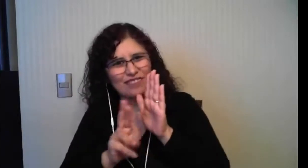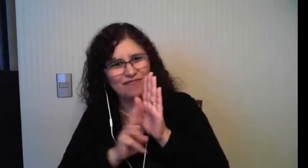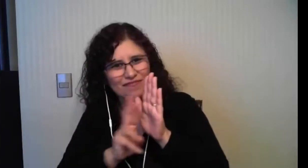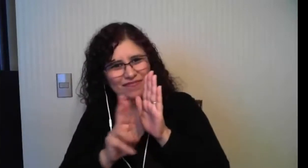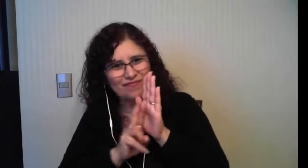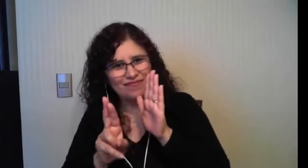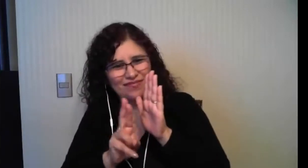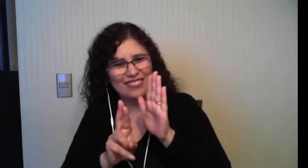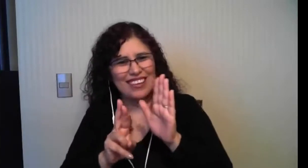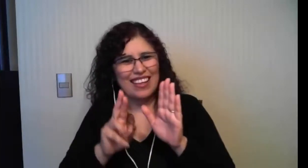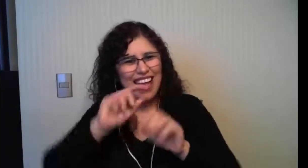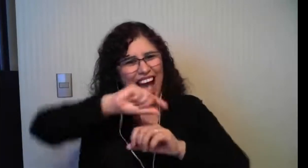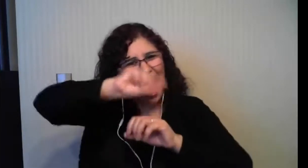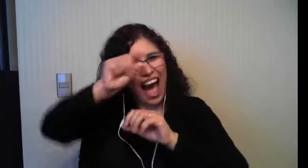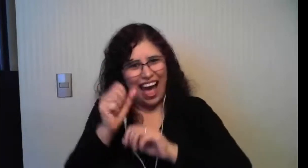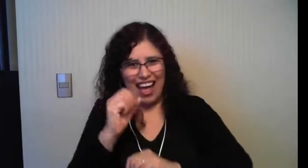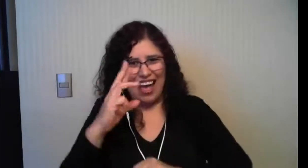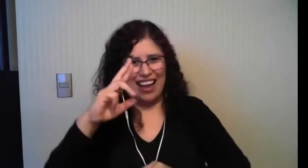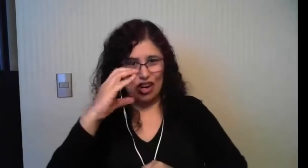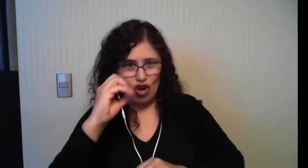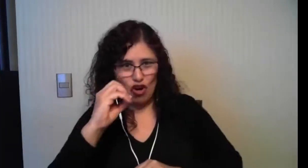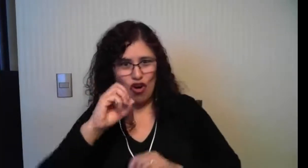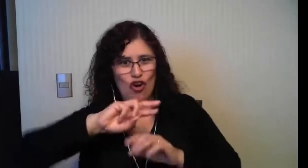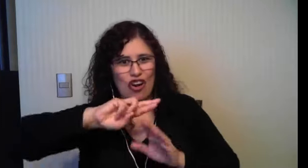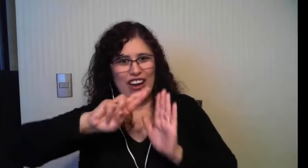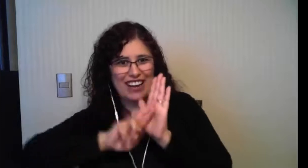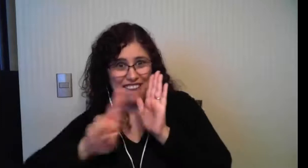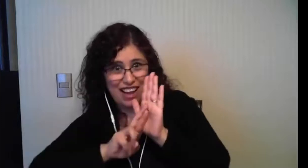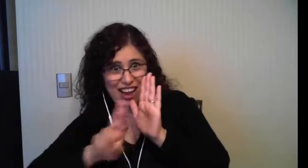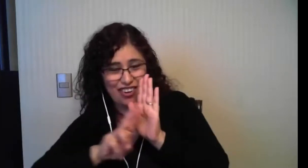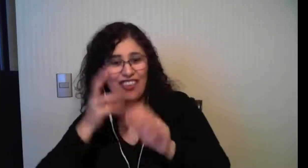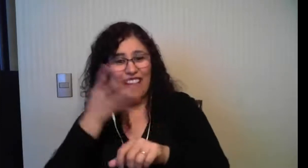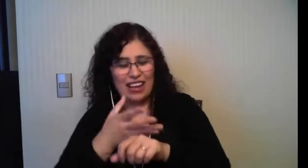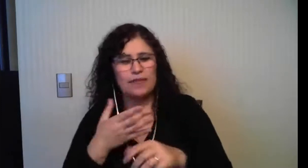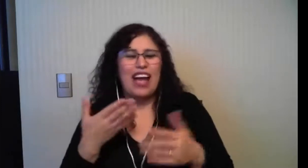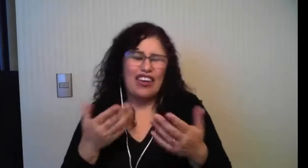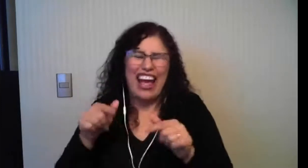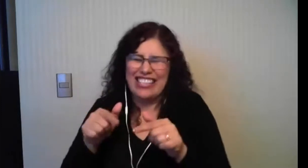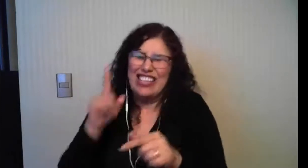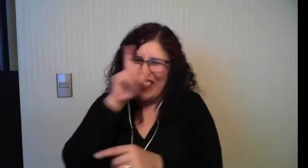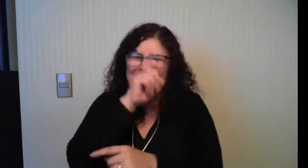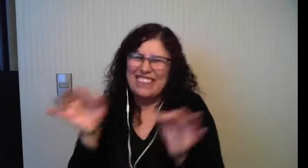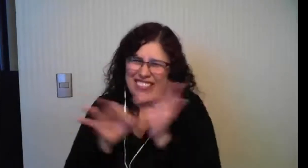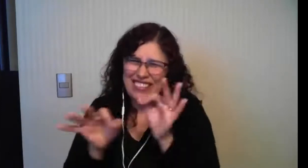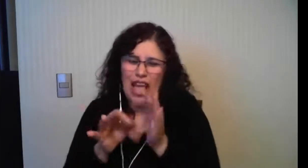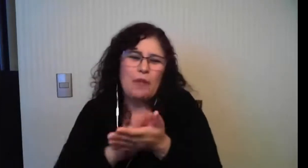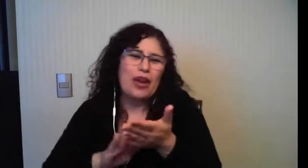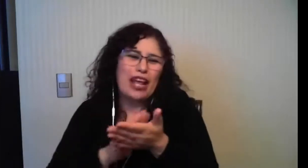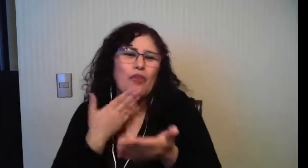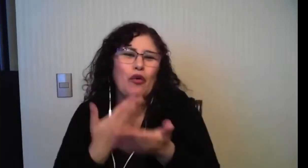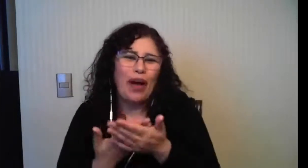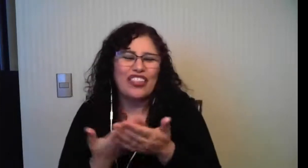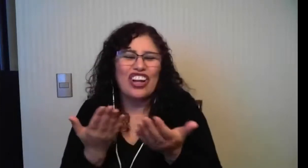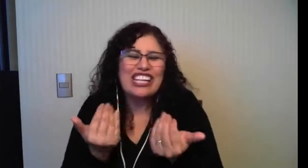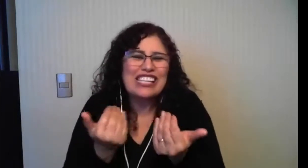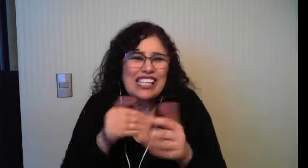origina a nivel cerebral desde la corteza motora, ¿ya? Primero, para que se genere, por eso digo que es complejo, para que se genere el movimiento tiene que haber una